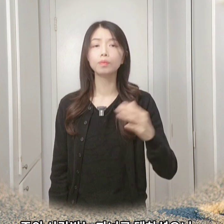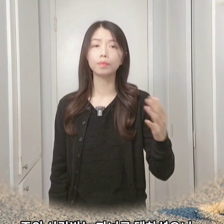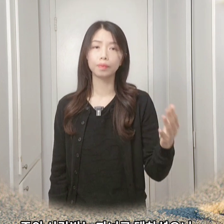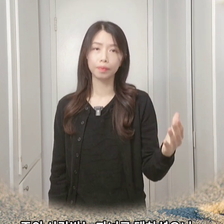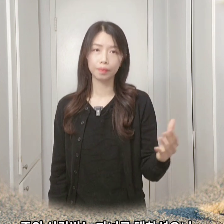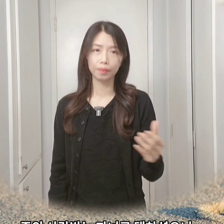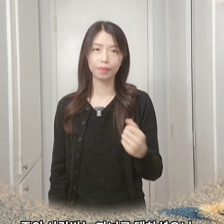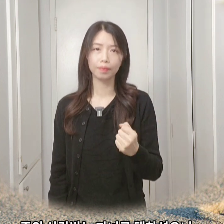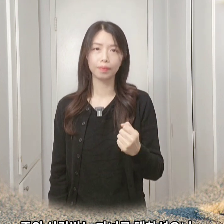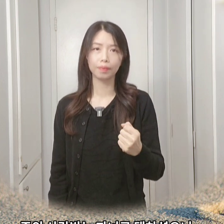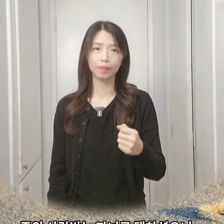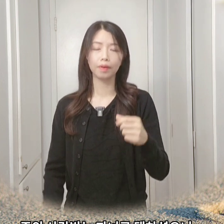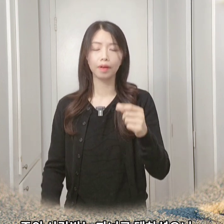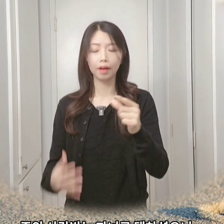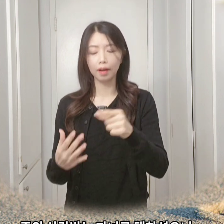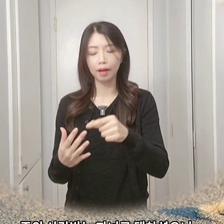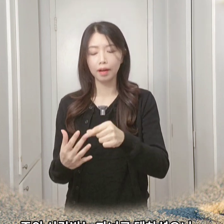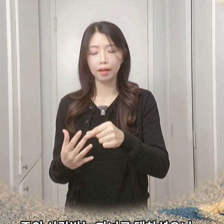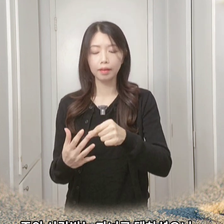자녀로